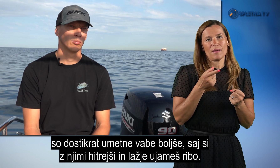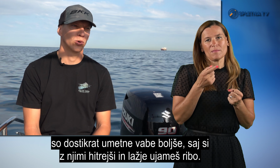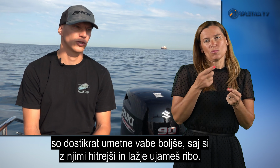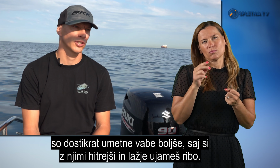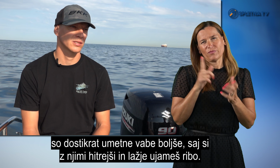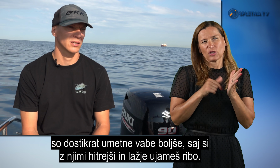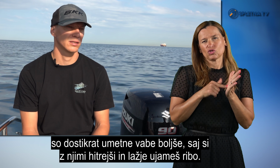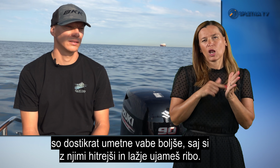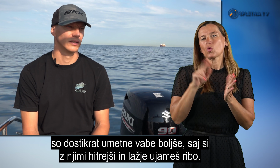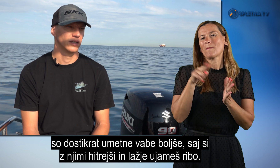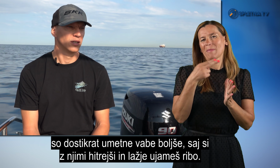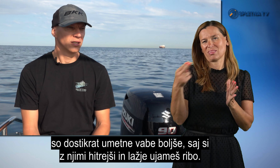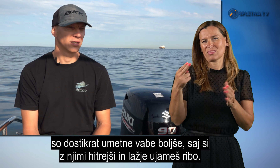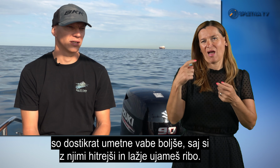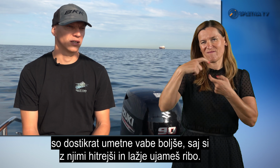vabe boljše, saj